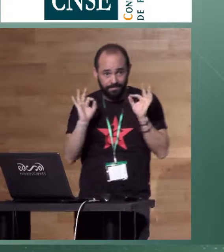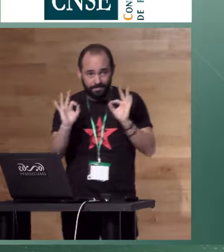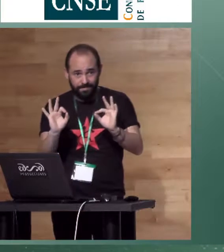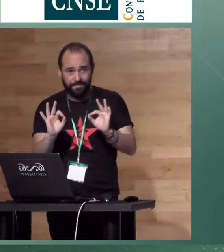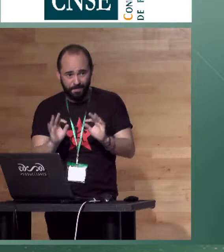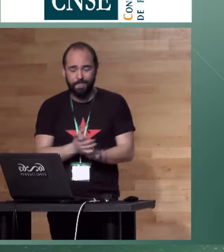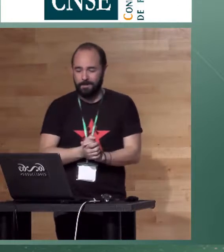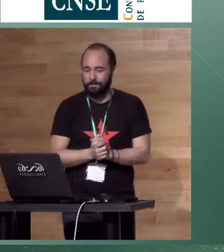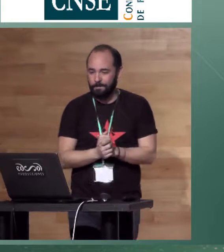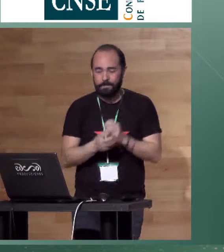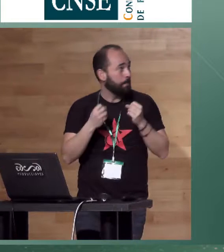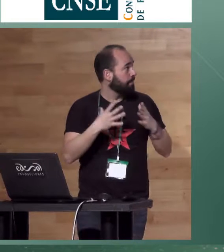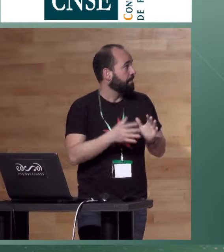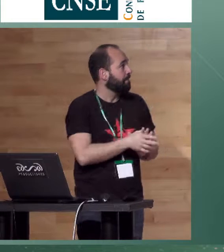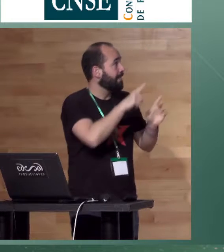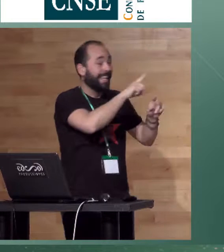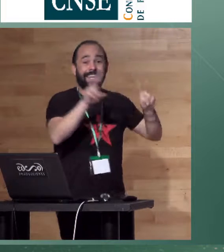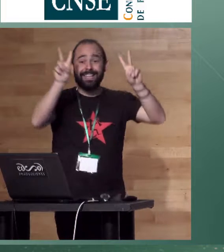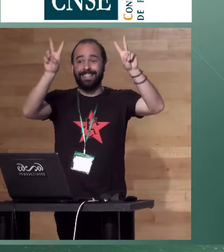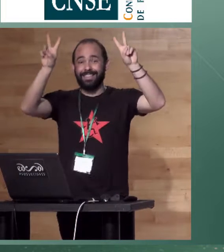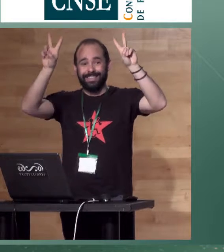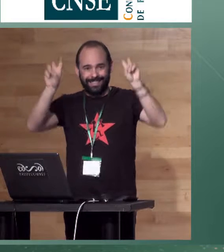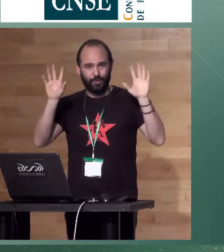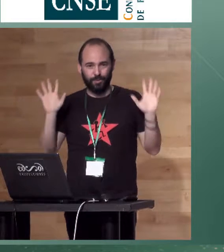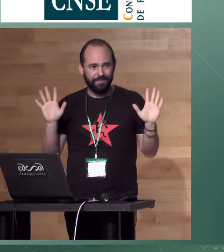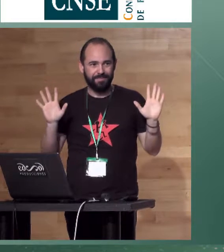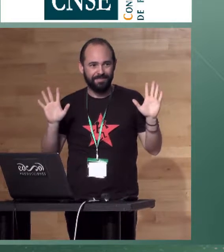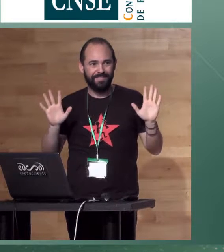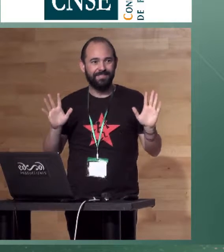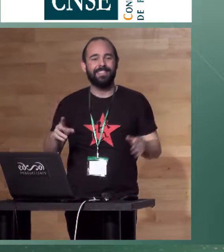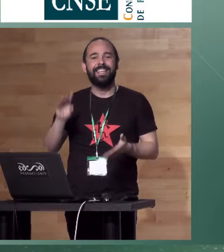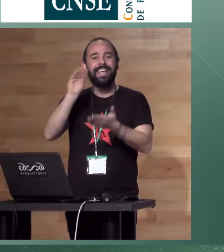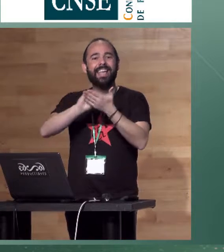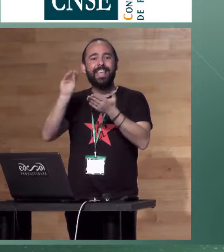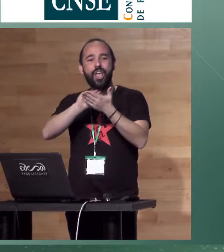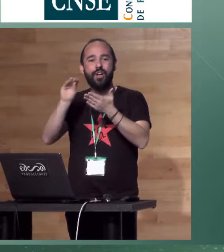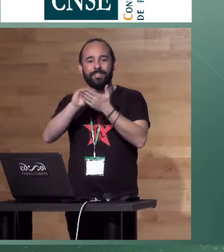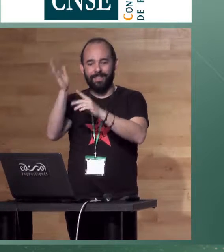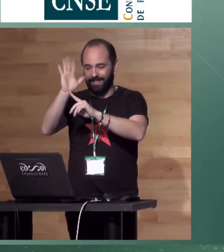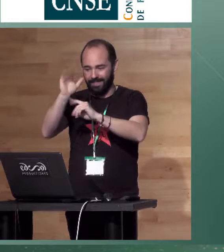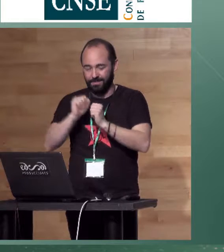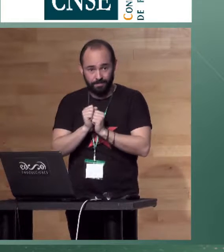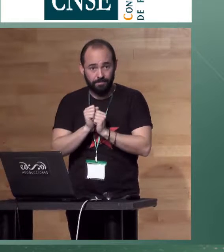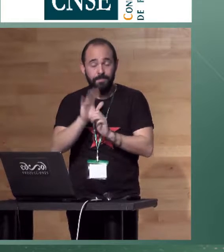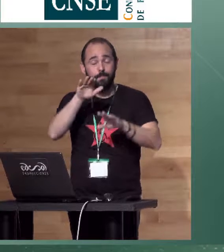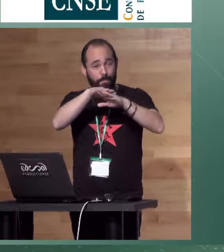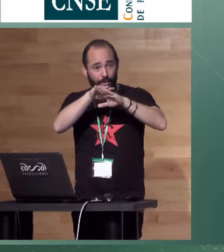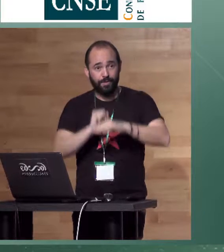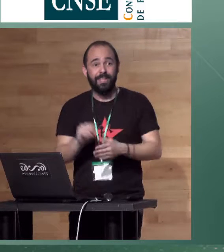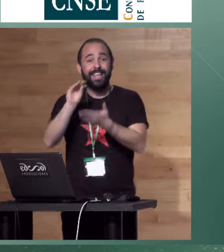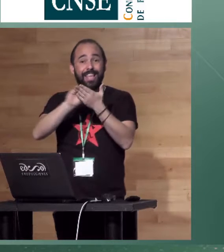os responderé a vuestras dudas. ¿De acuerdo? Vale. El título, guión de